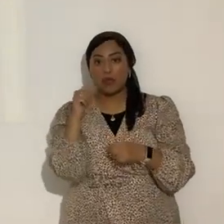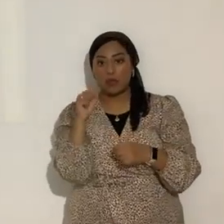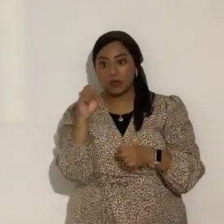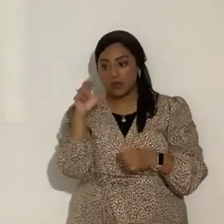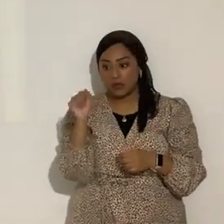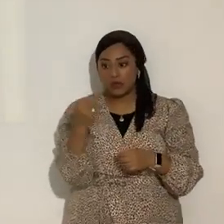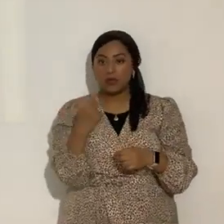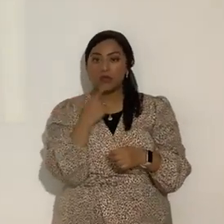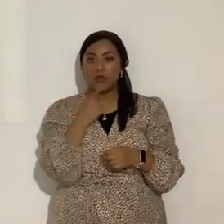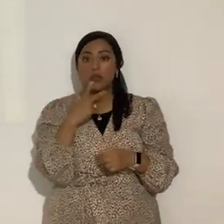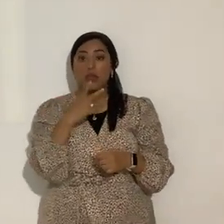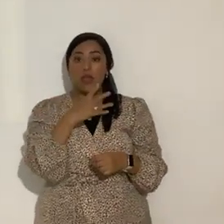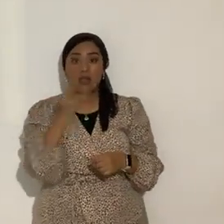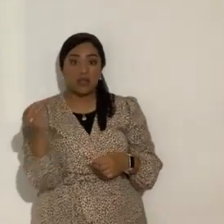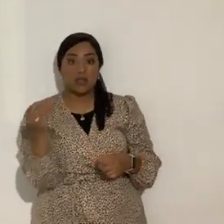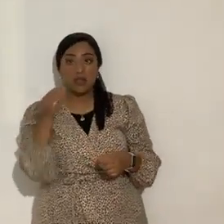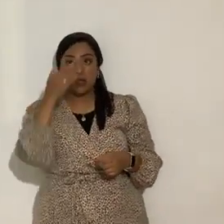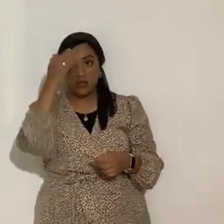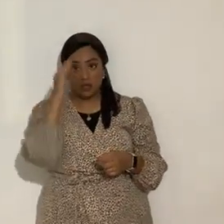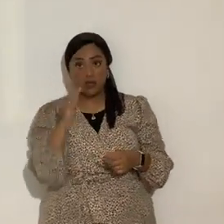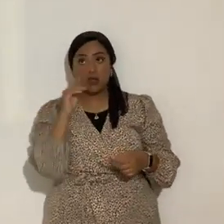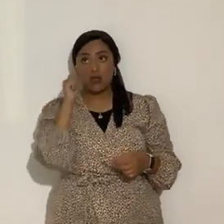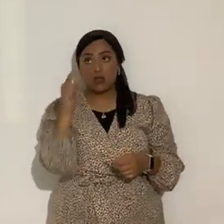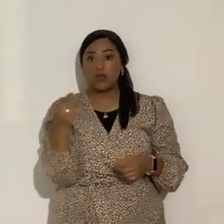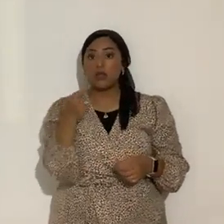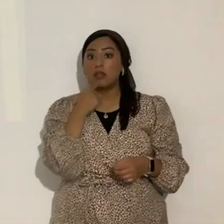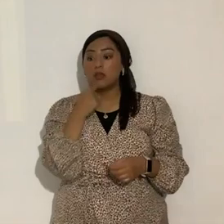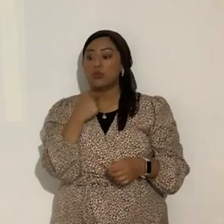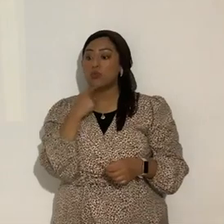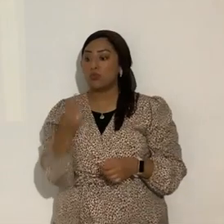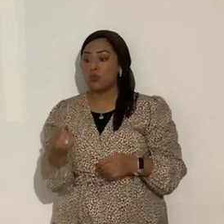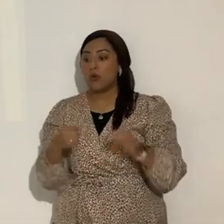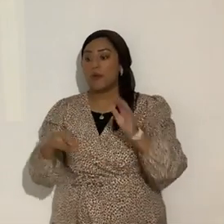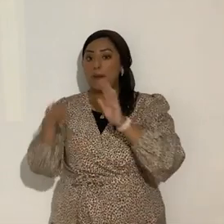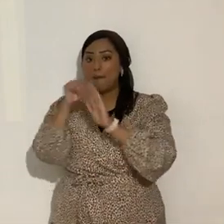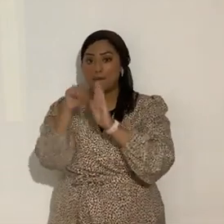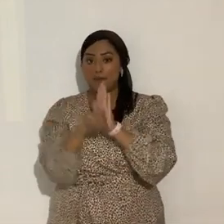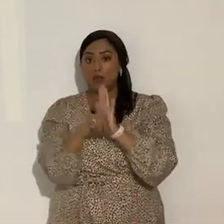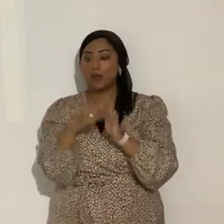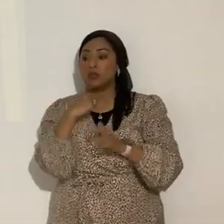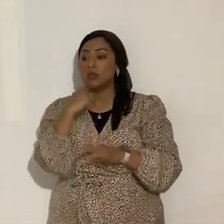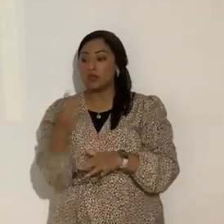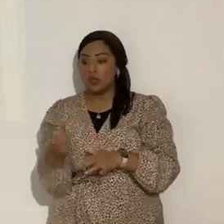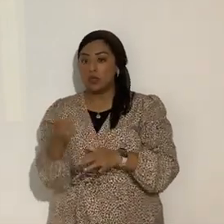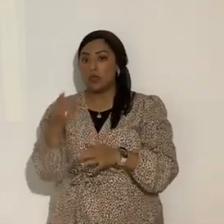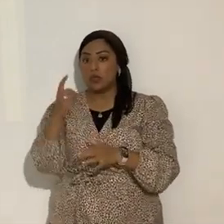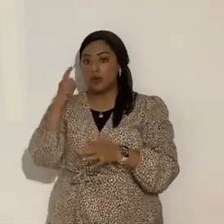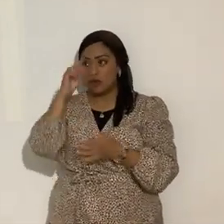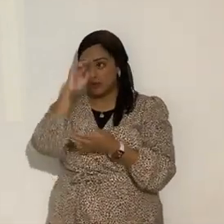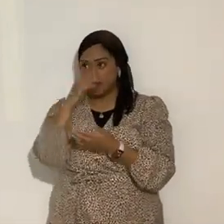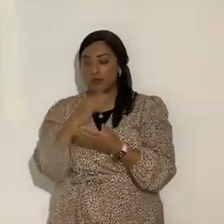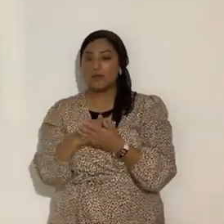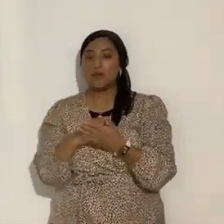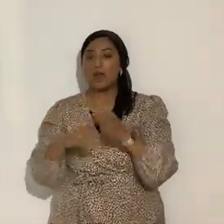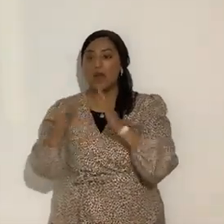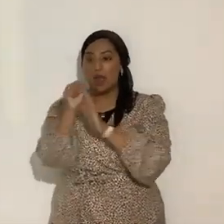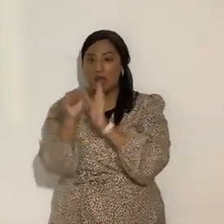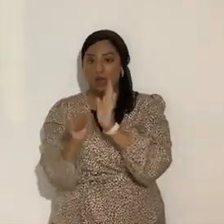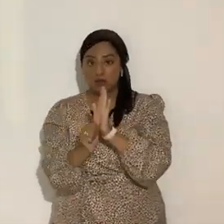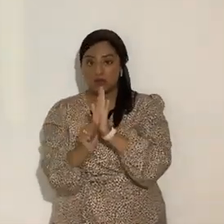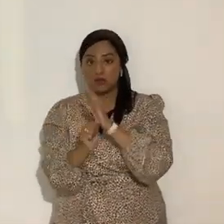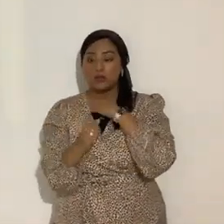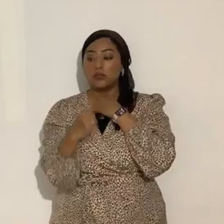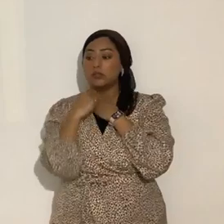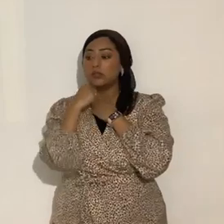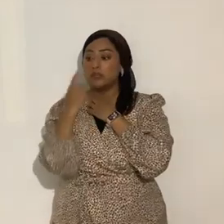dice así, y dijo Elohim Yahweh a Moisés, dile a los hijos de Aarón, dile a los